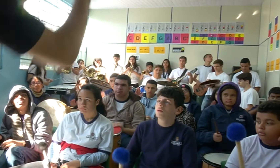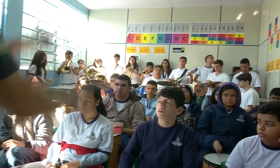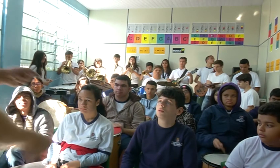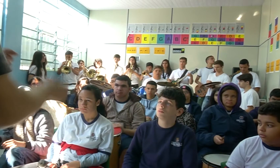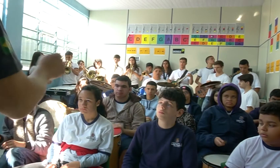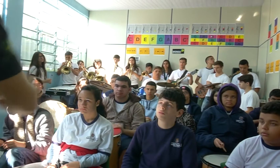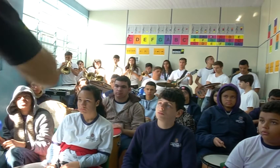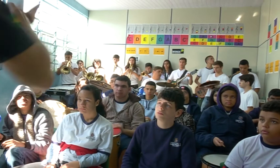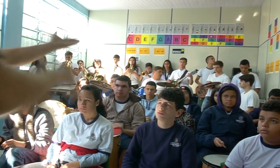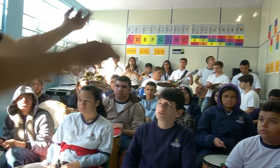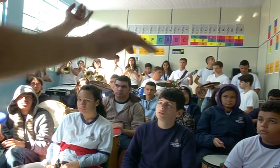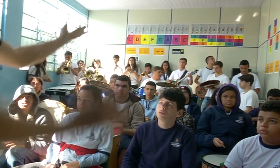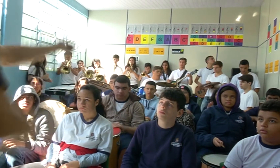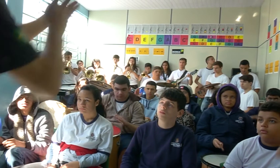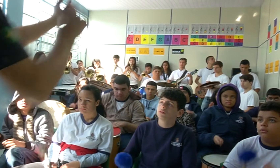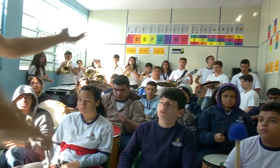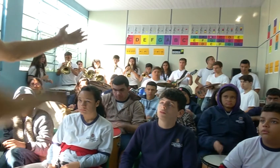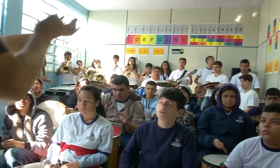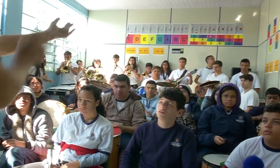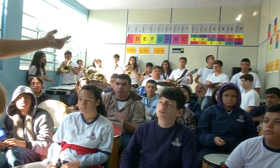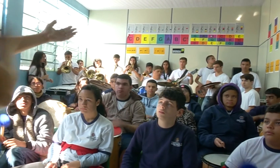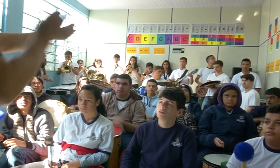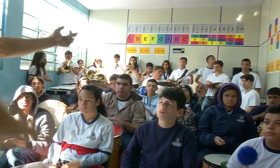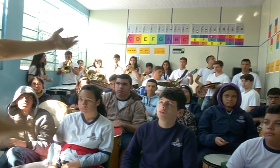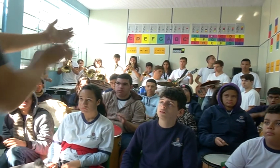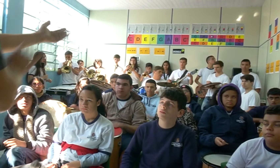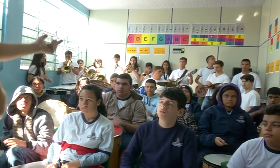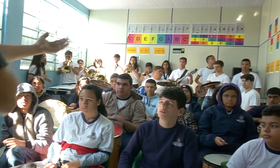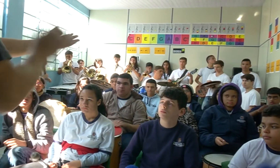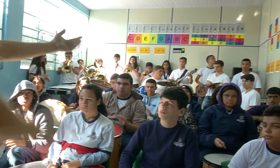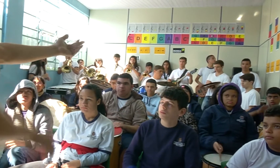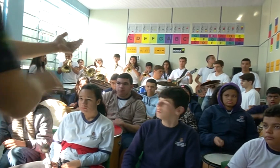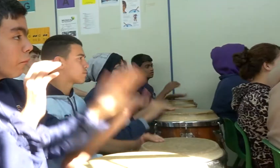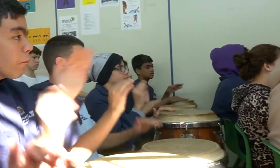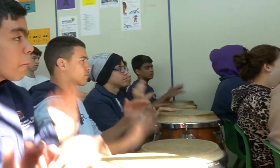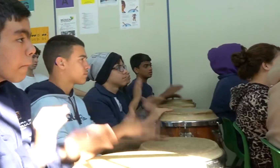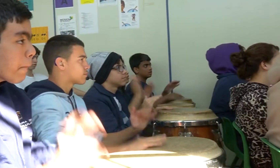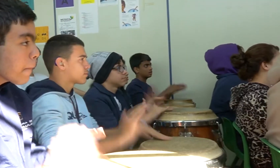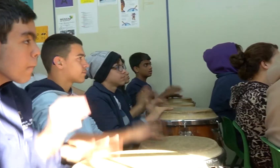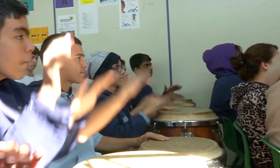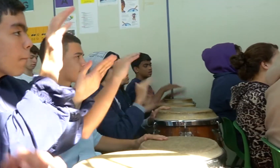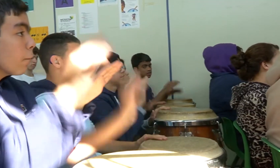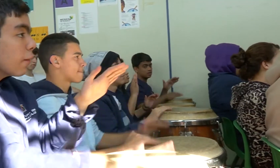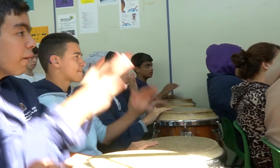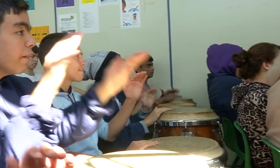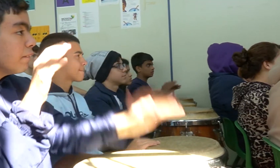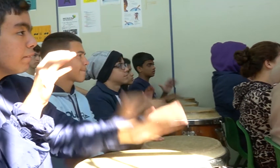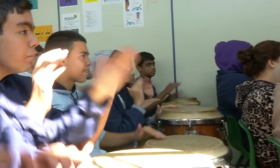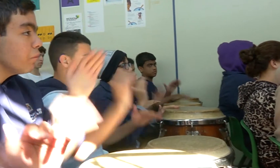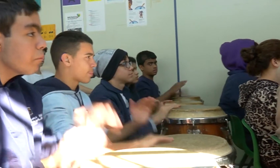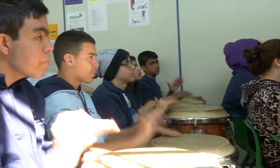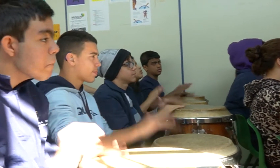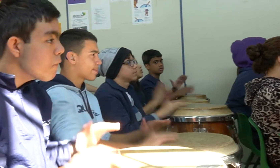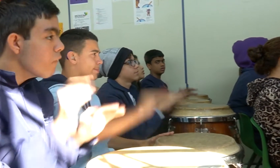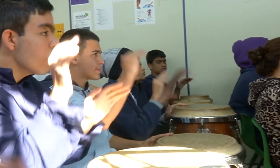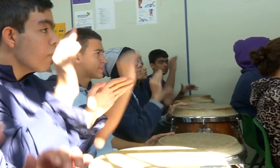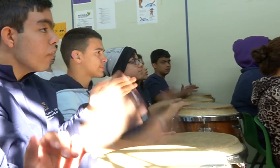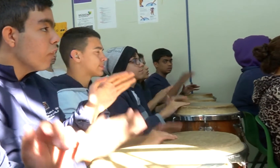porém de percussão, e também os instrumentos de sopro. O objetivo sempre é que o surdo consiga compreender, assimilar